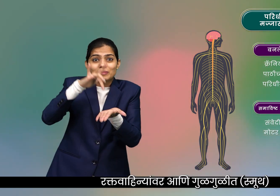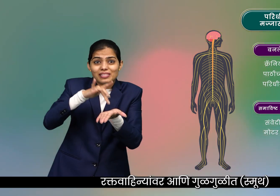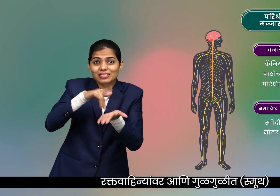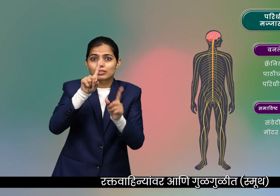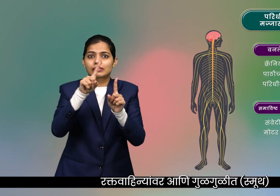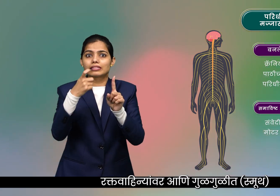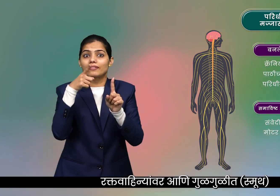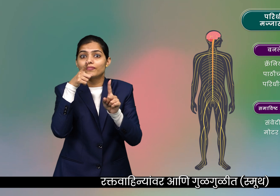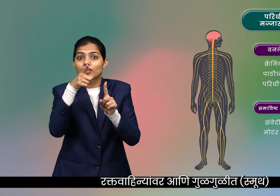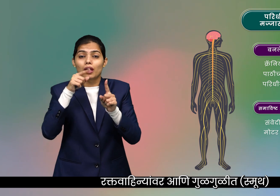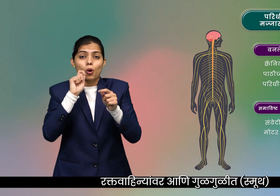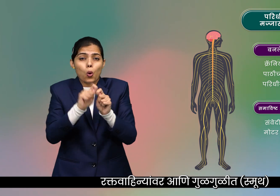रक्तवाहिन्यांवर आणि गुळगुळीत स्मूथ